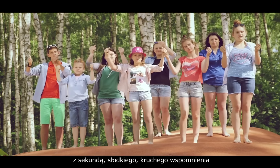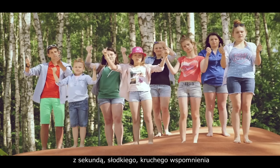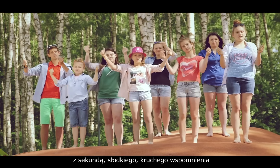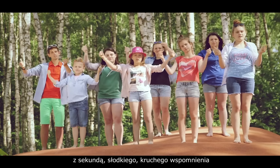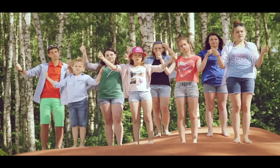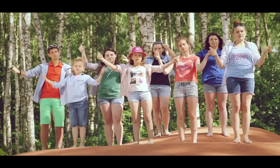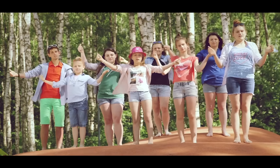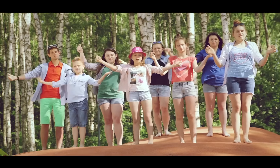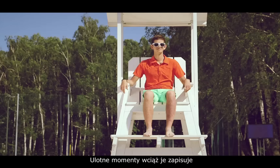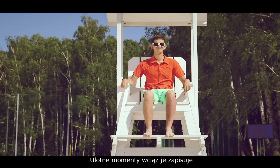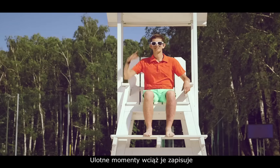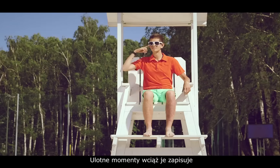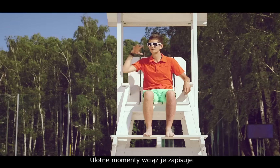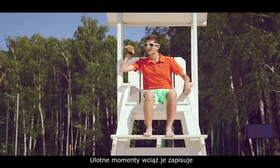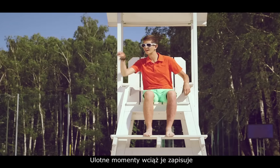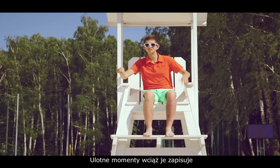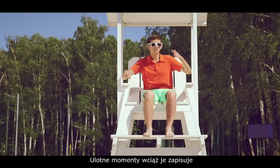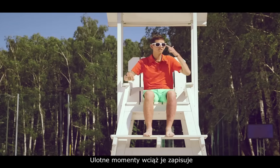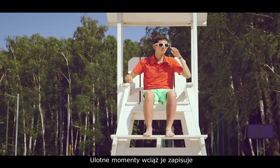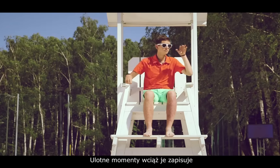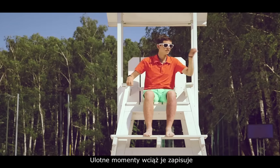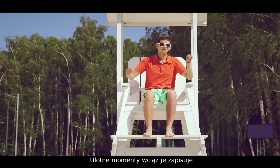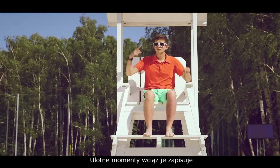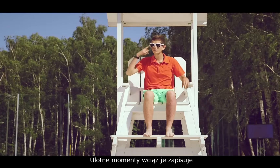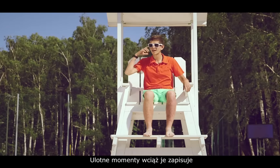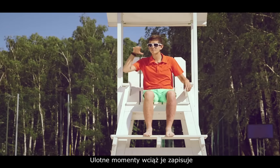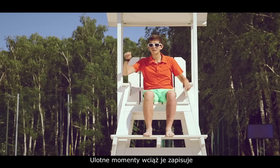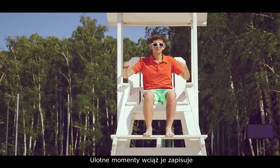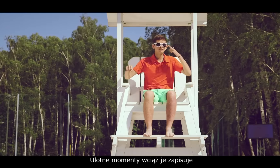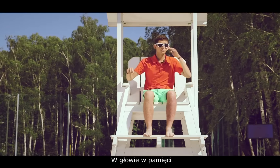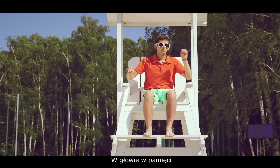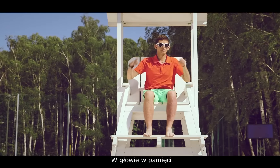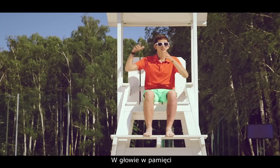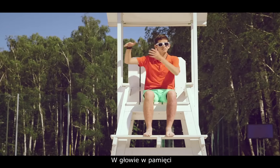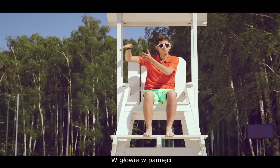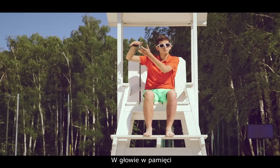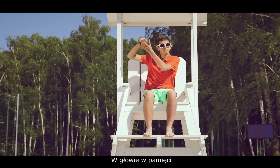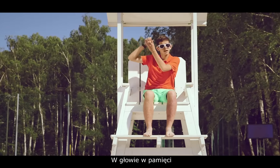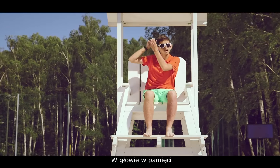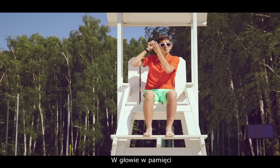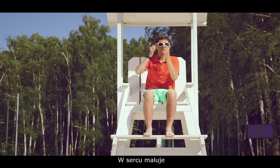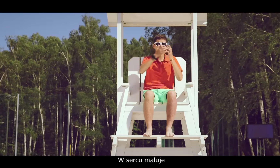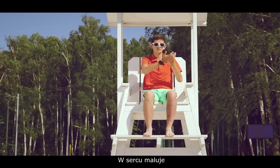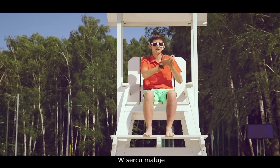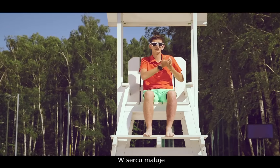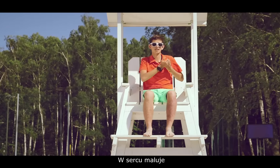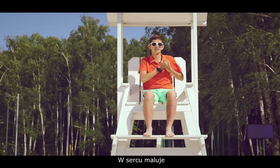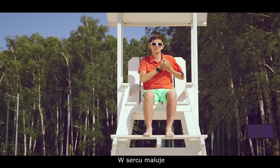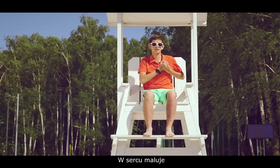Ulotne momenty wciąż je zapisuje W głowie pamięci i sercu maluje